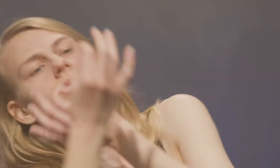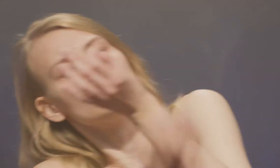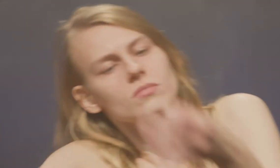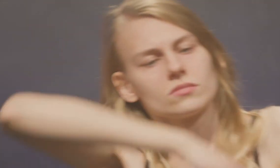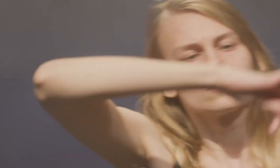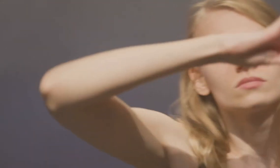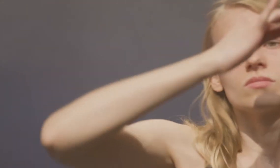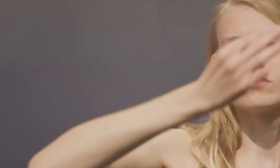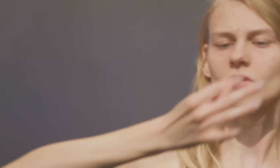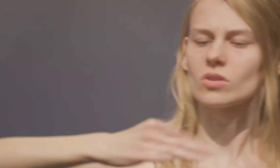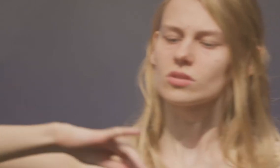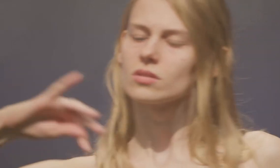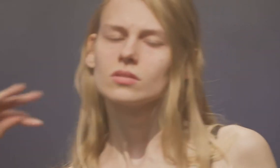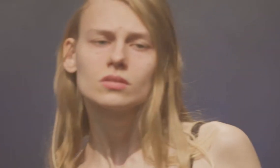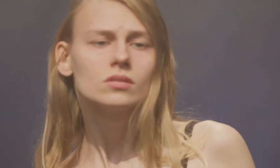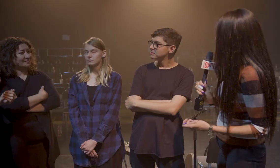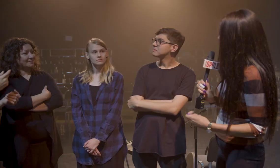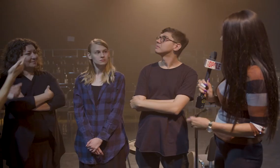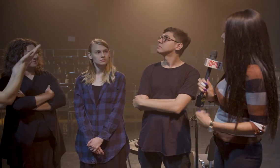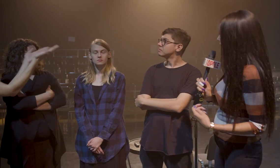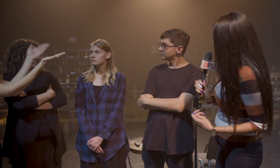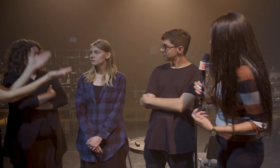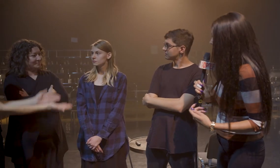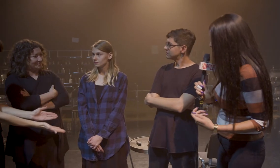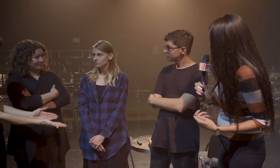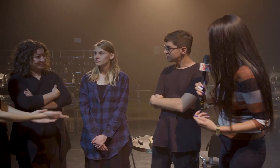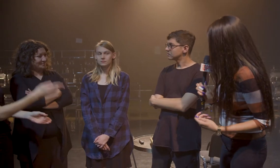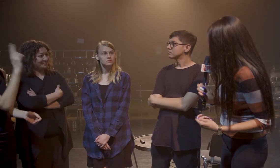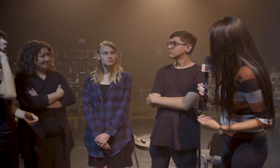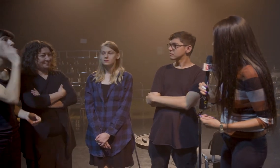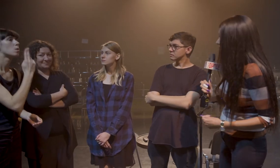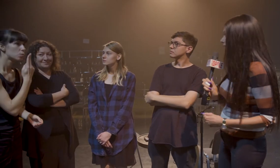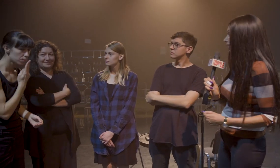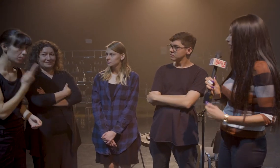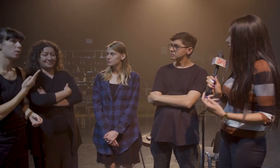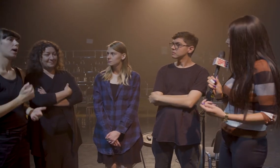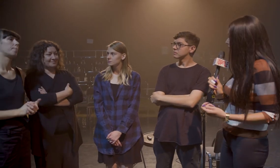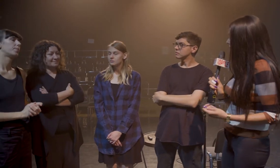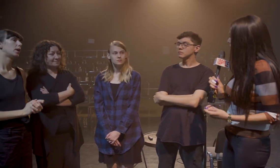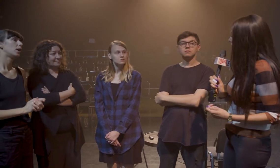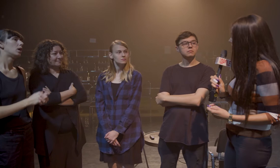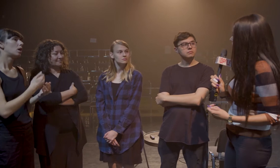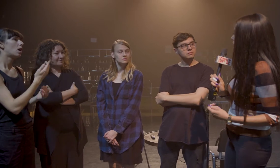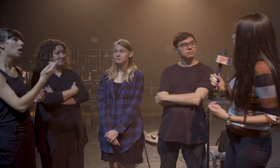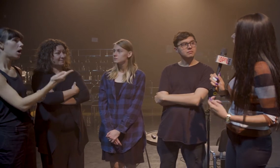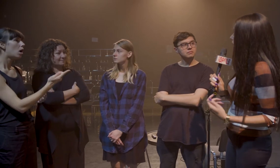wśród was osobę, aktorkę, która jest osobą faktycznie niesłyszącą, i zakładam, że też nie było